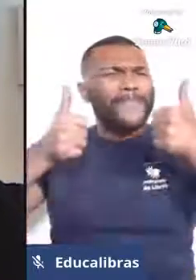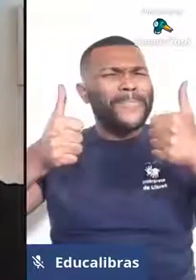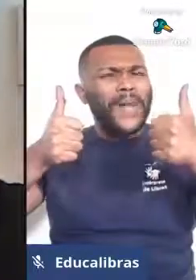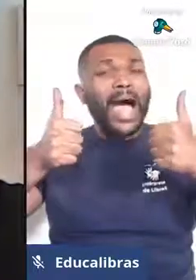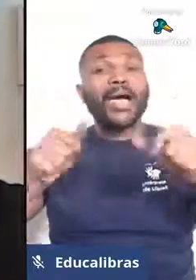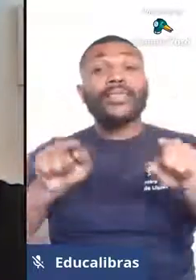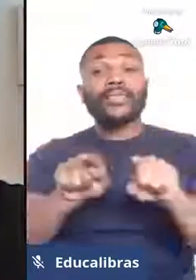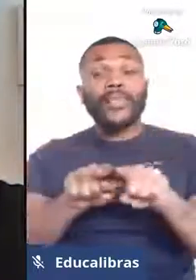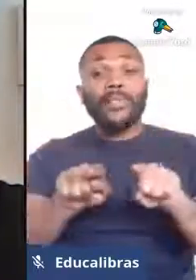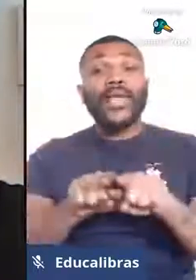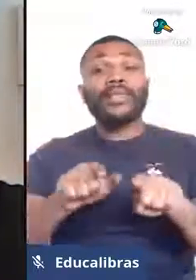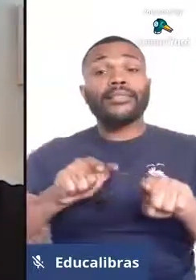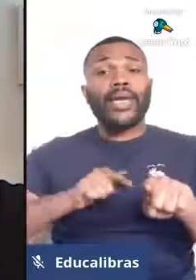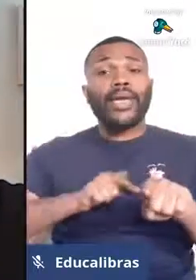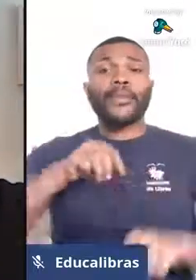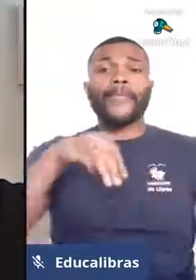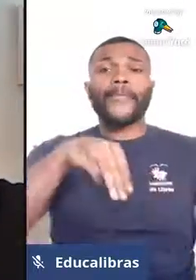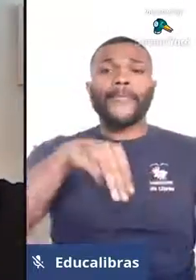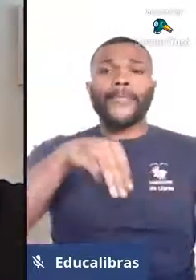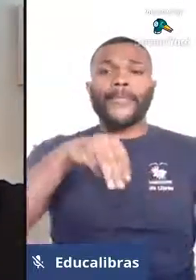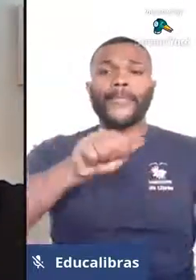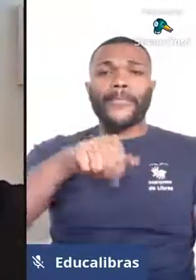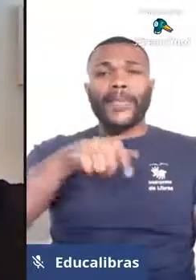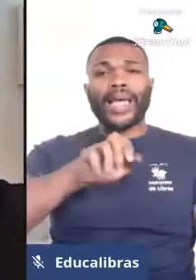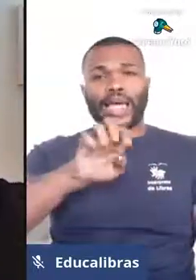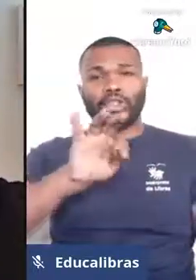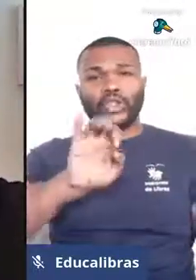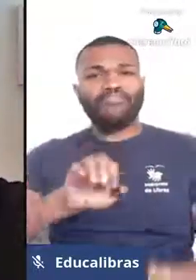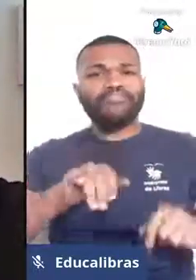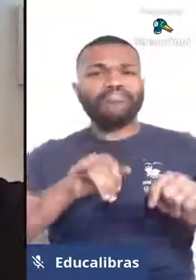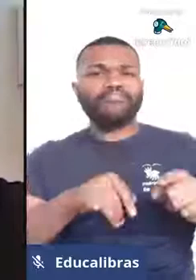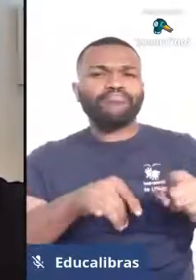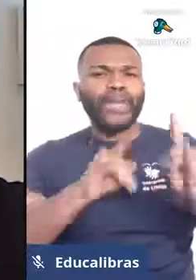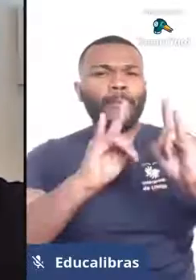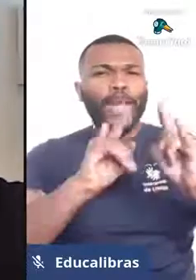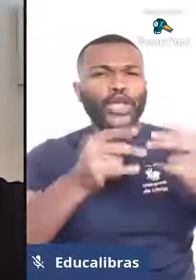com o piso tátil, então com toda a